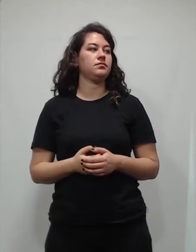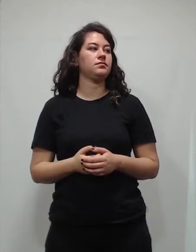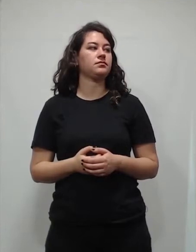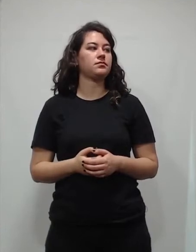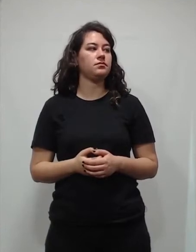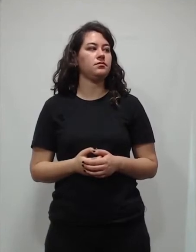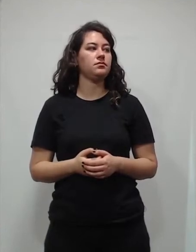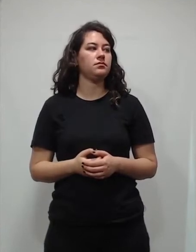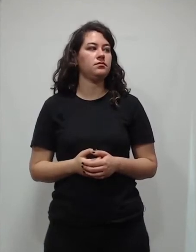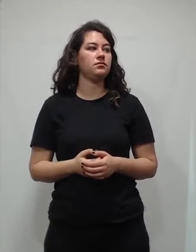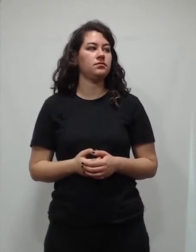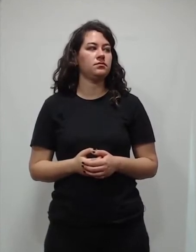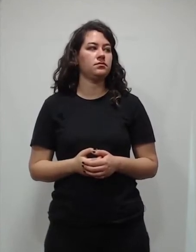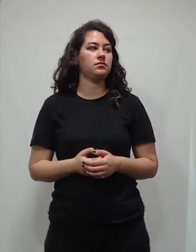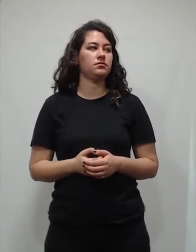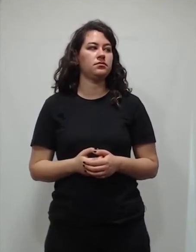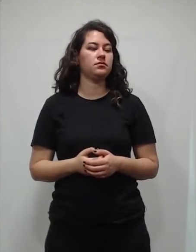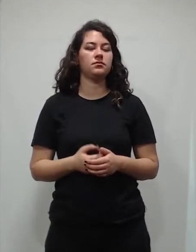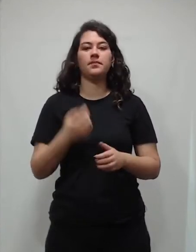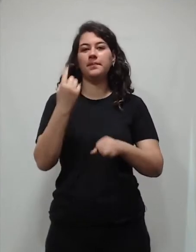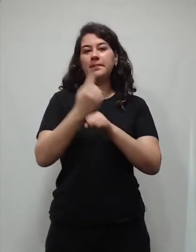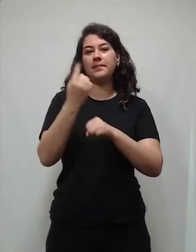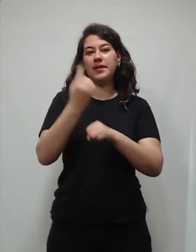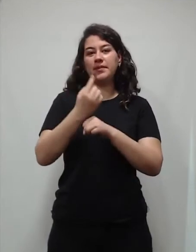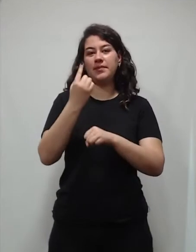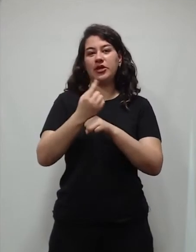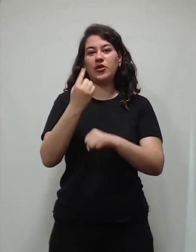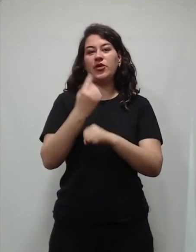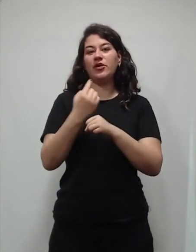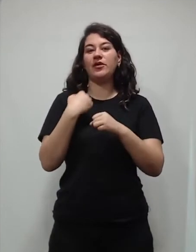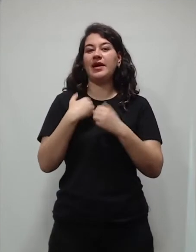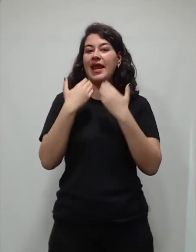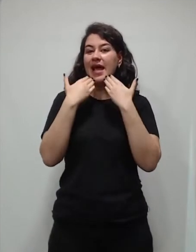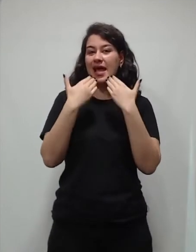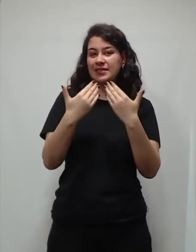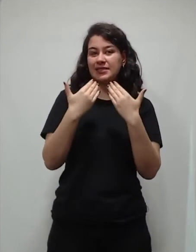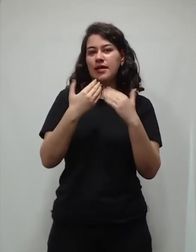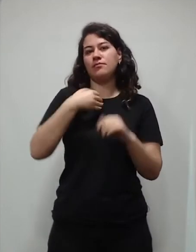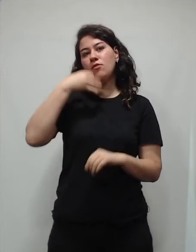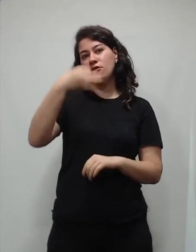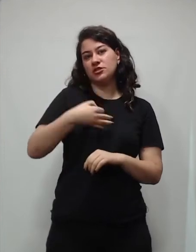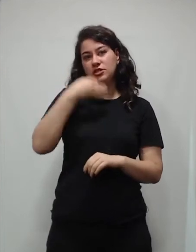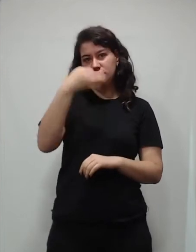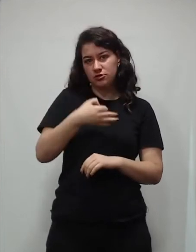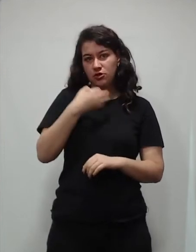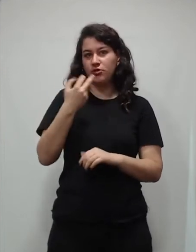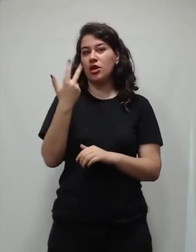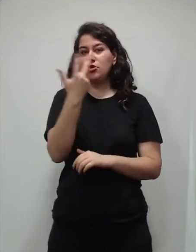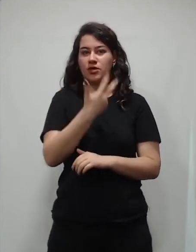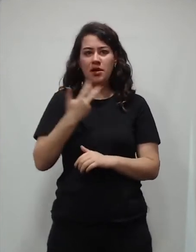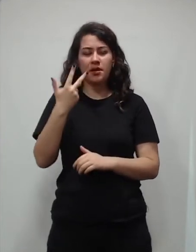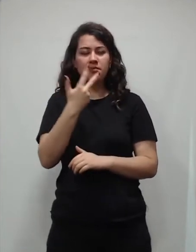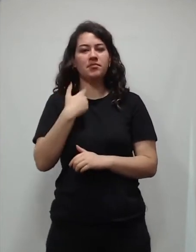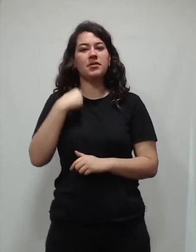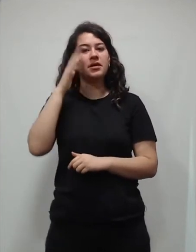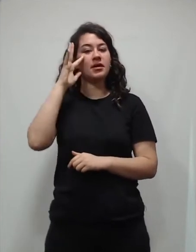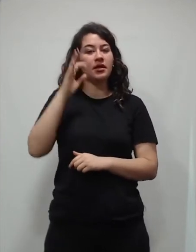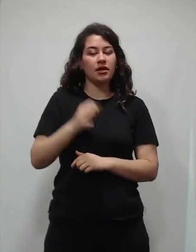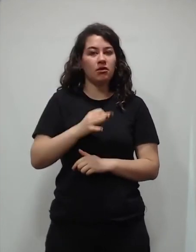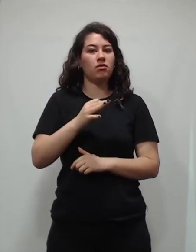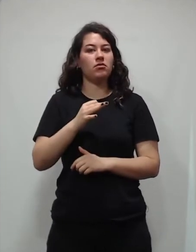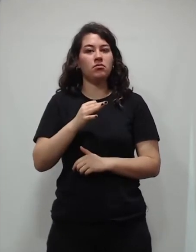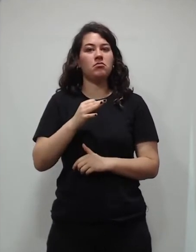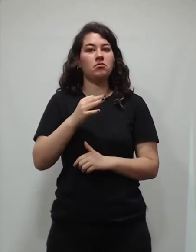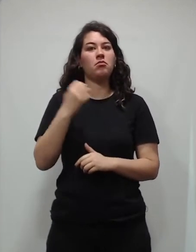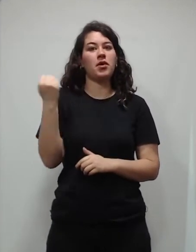Muy bien, muchas gracias. Bueno, primero, gracias a la exposición que hicieron ustedes, me parece que ha